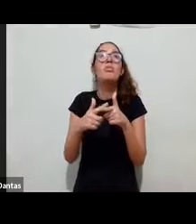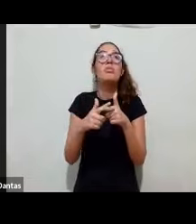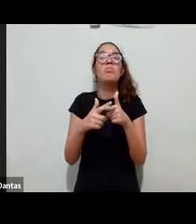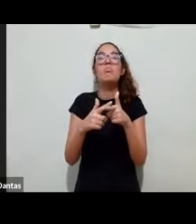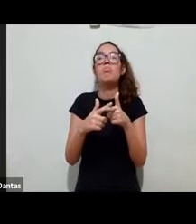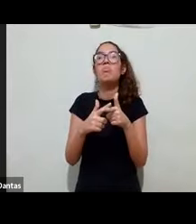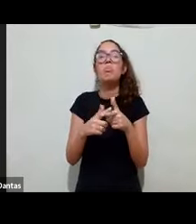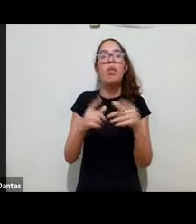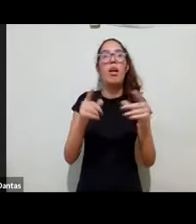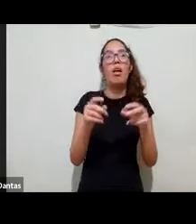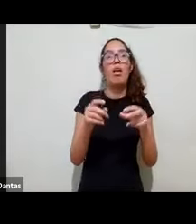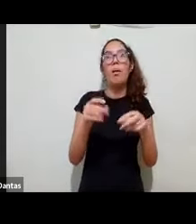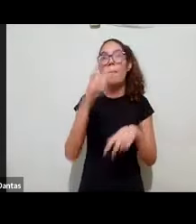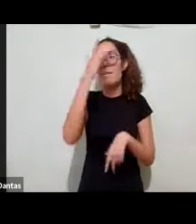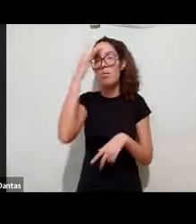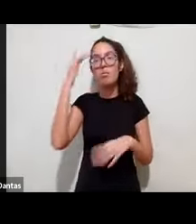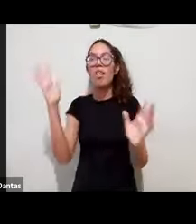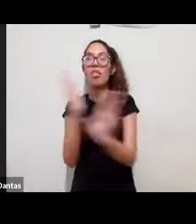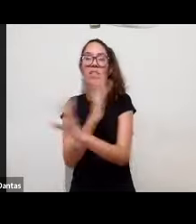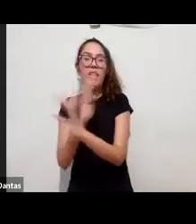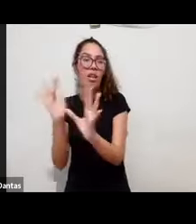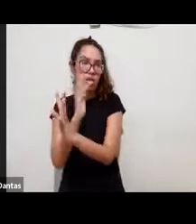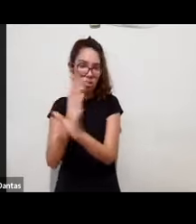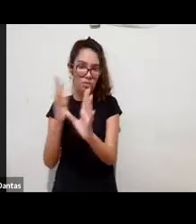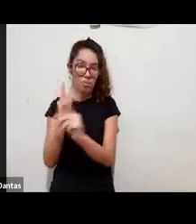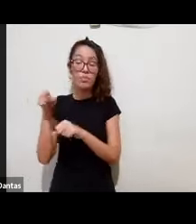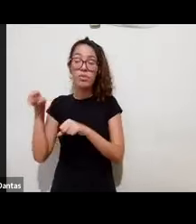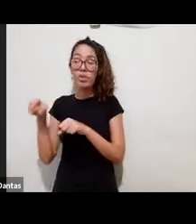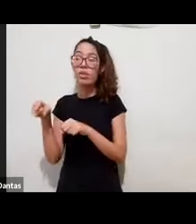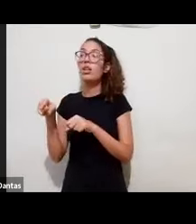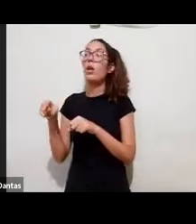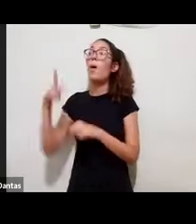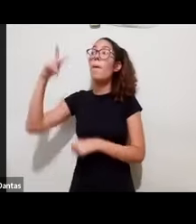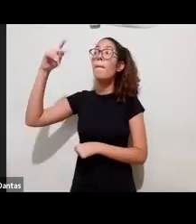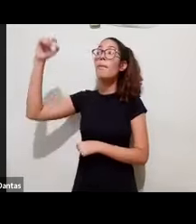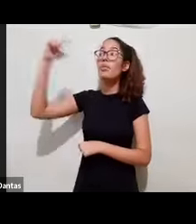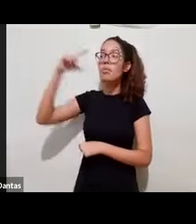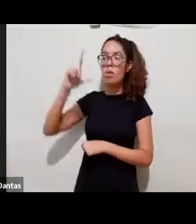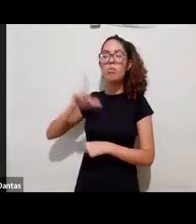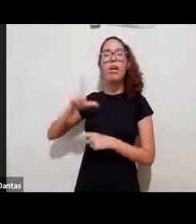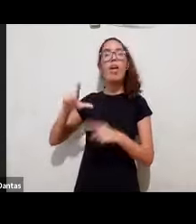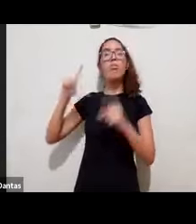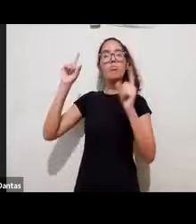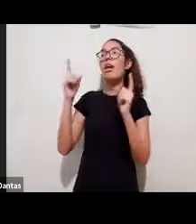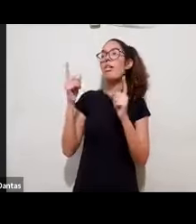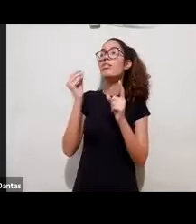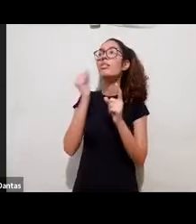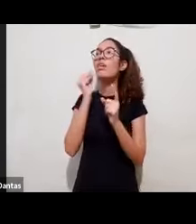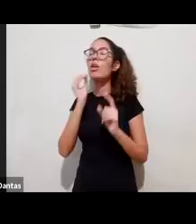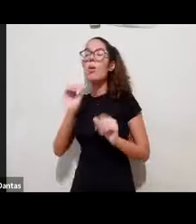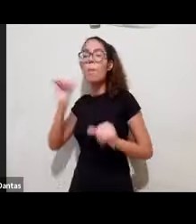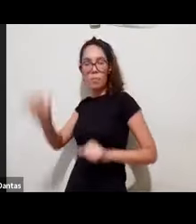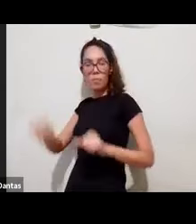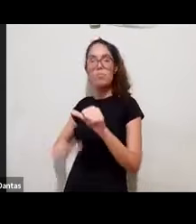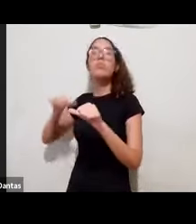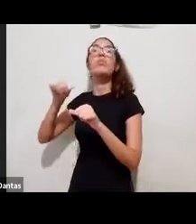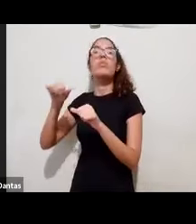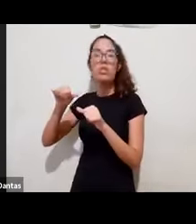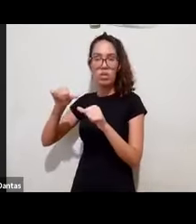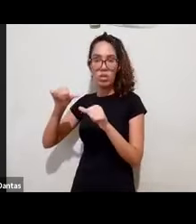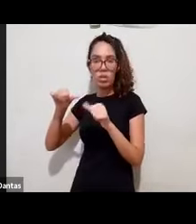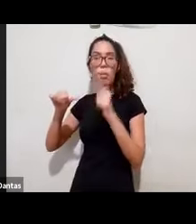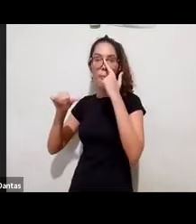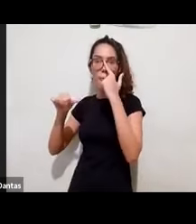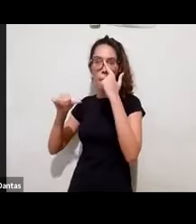que... Esse é o desafio que o programa de saúde do pessoal tem que ter. Nós não podemos repetir, eu tenho convicção que nós não vamos entrar numa campanha para dizer que nós vamos construir